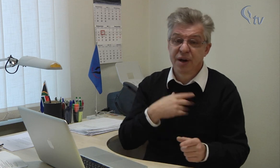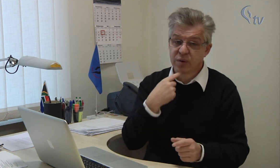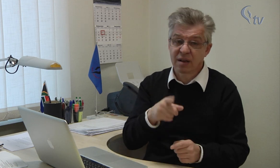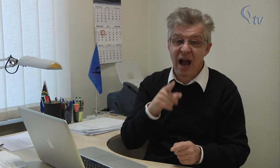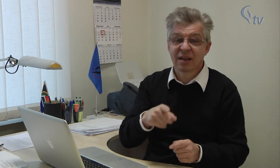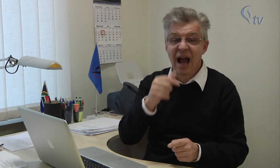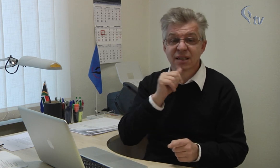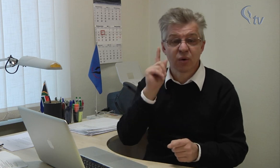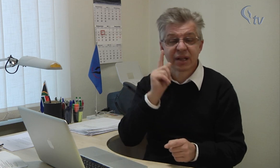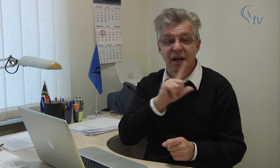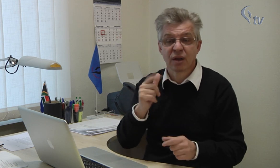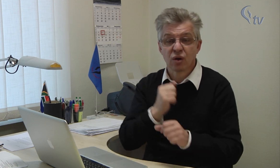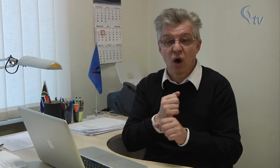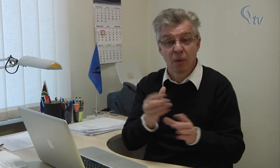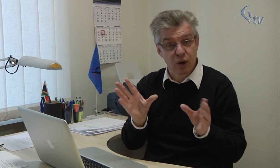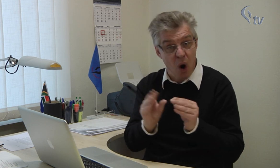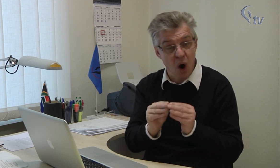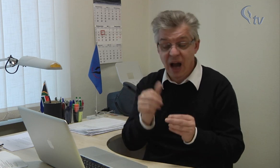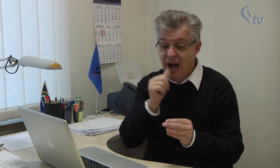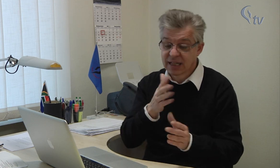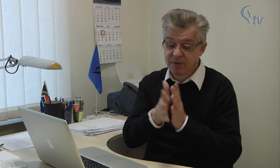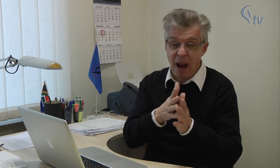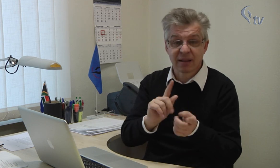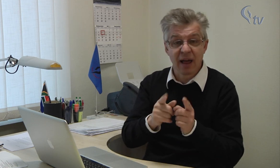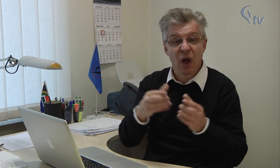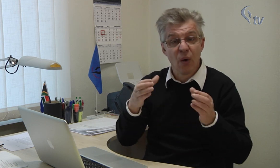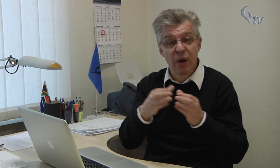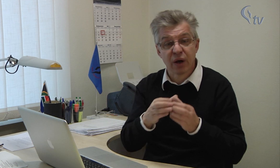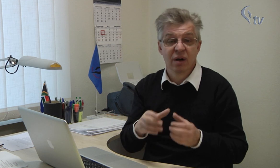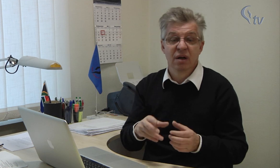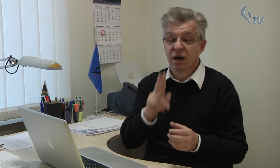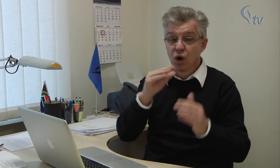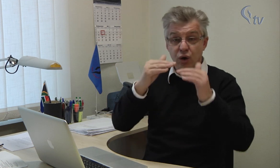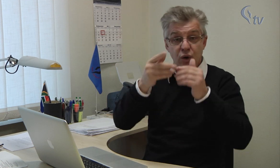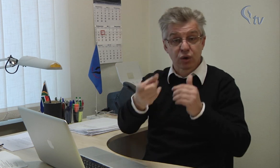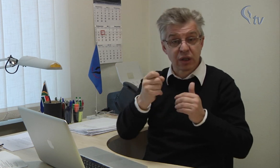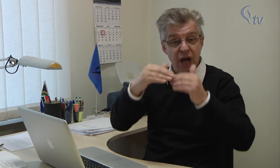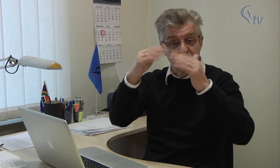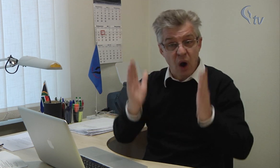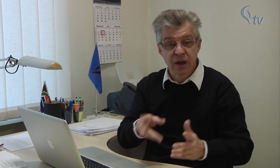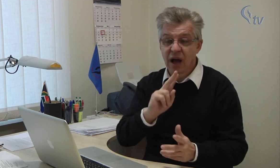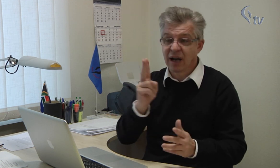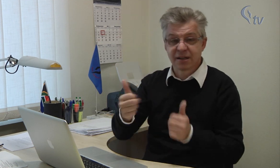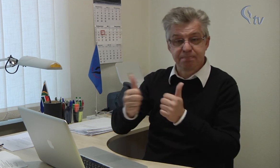Samas ma tahan ka öelda, et Eesti Kurtide Liit töötab koos Eesti viipekeele tõlkide ühinguga, kutsekoja ja teiste